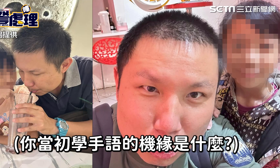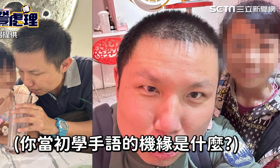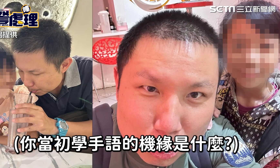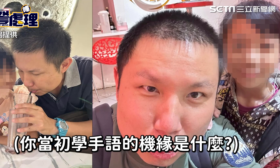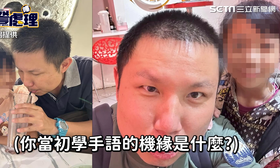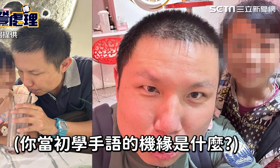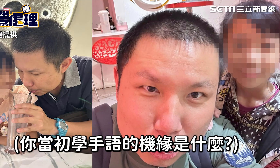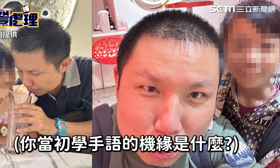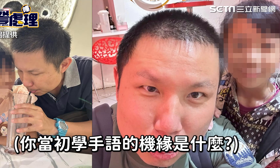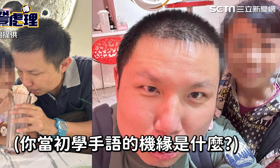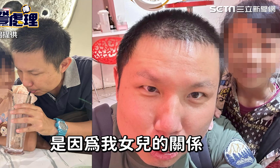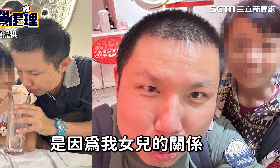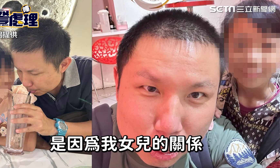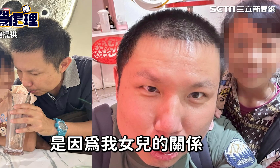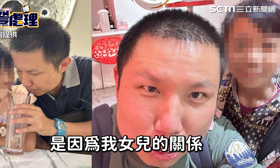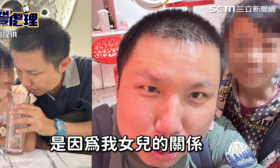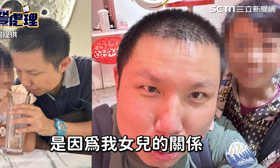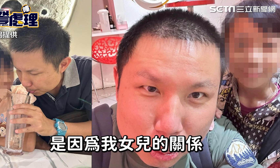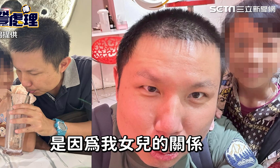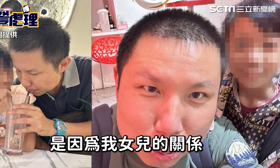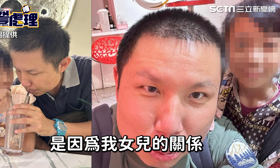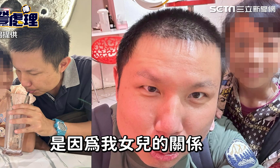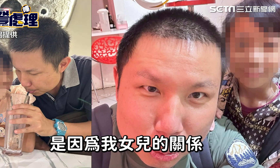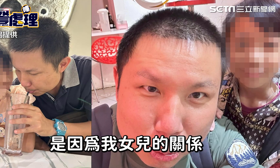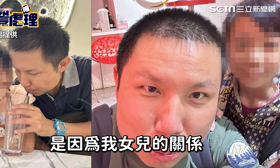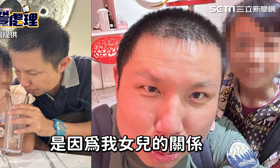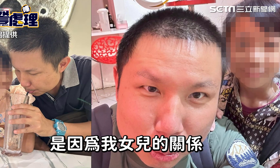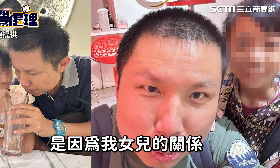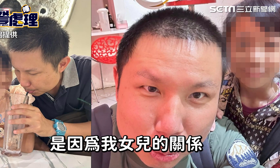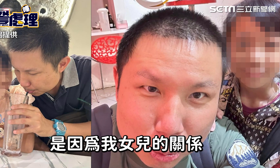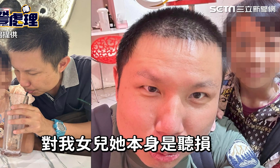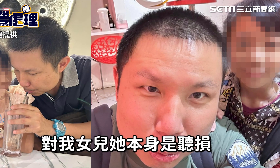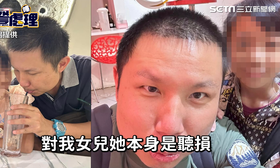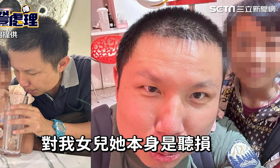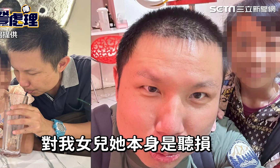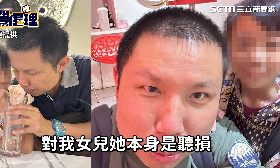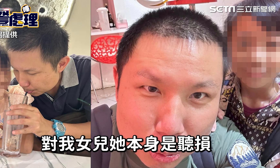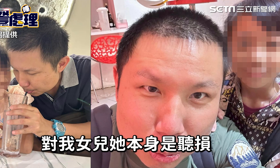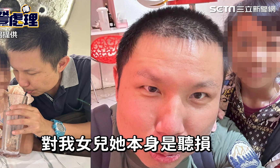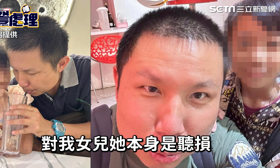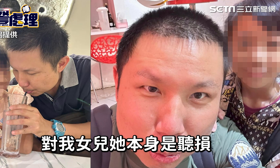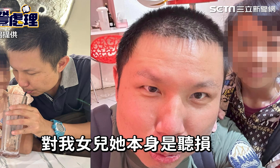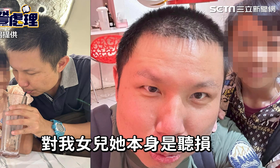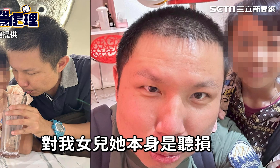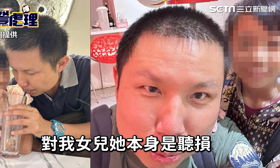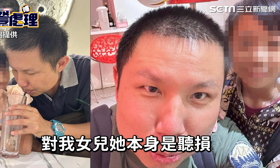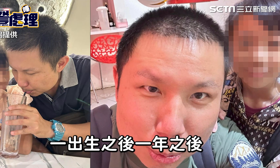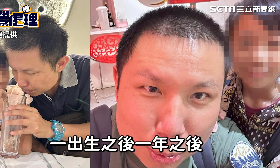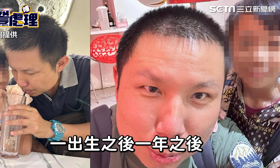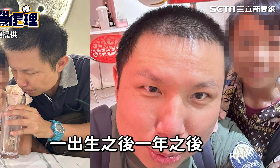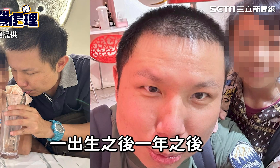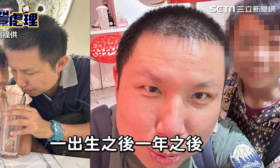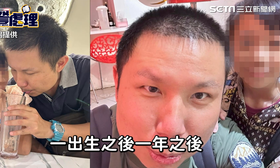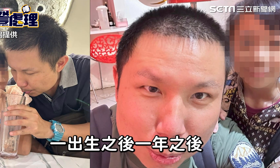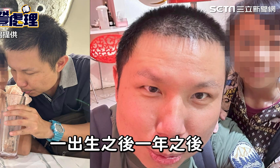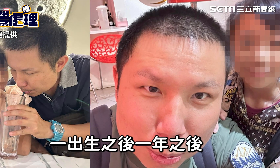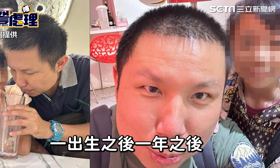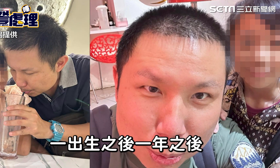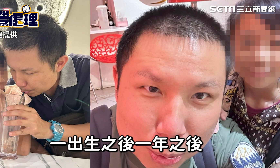机缘是什么？ 哦，是因为我女儿的关系啊。对，我女儿她本身是听损的，一直出生之后一年